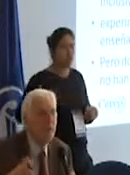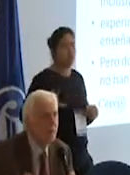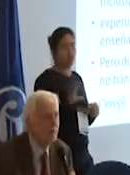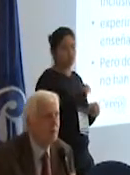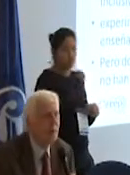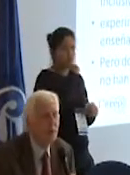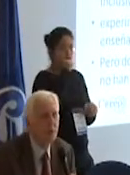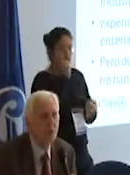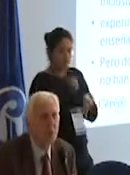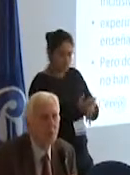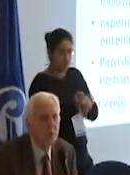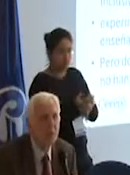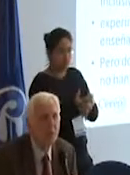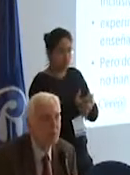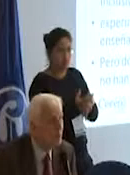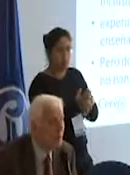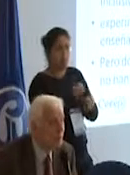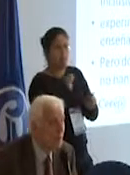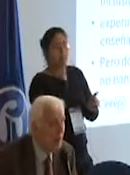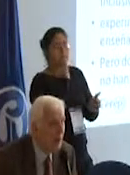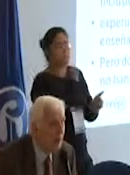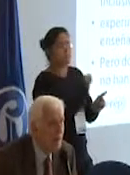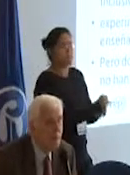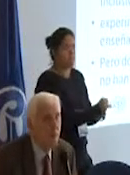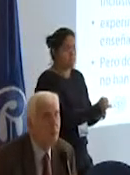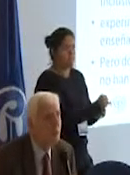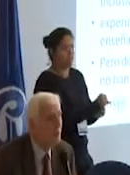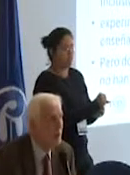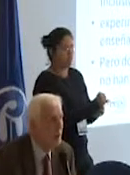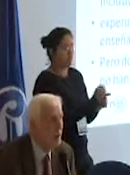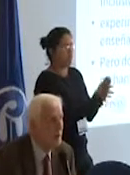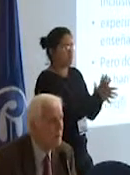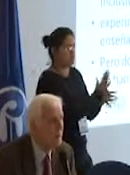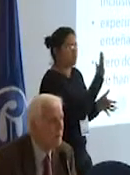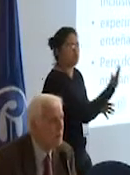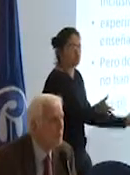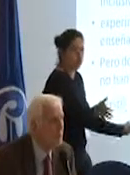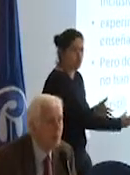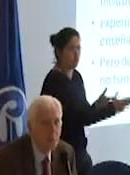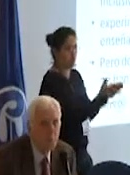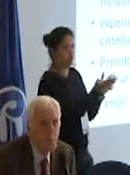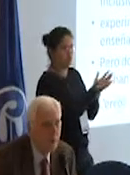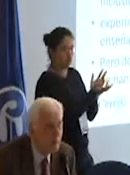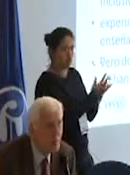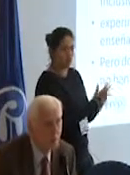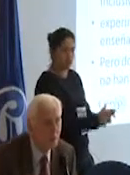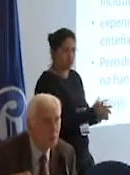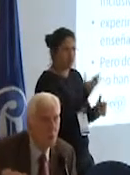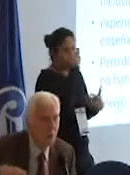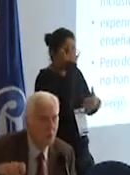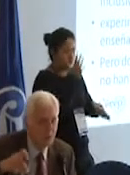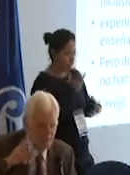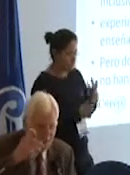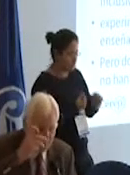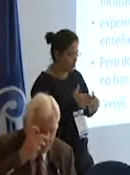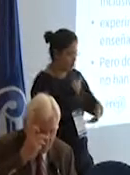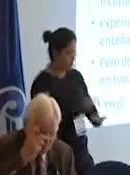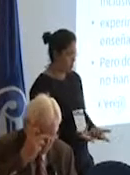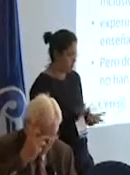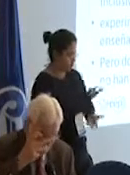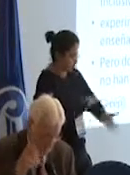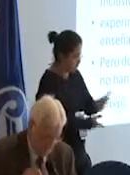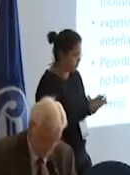docentes ignoran las prescripciones, no saben lo que deben hacer, no saben cómo